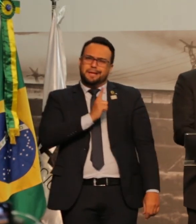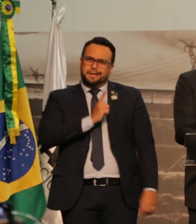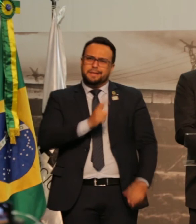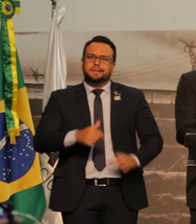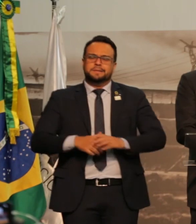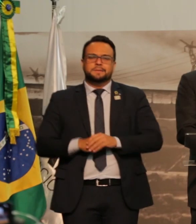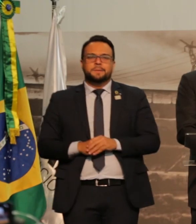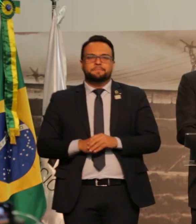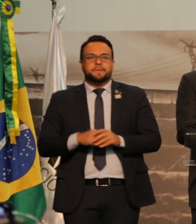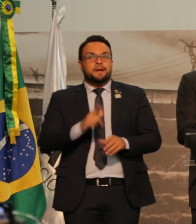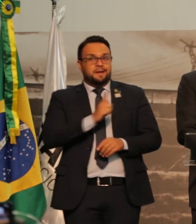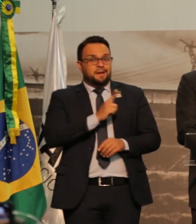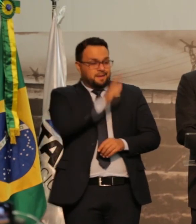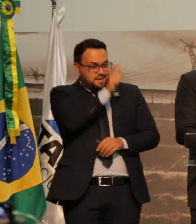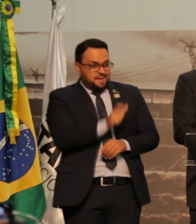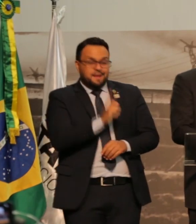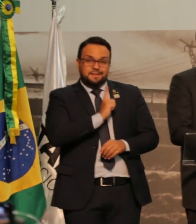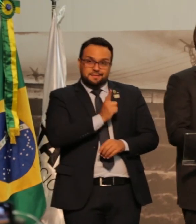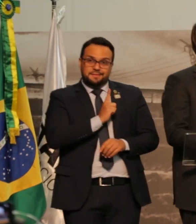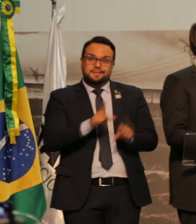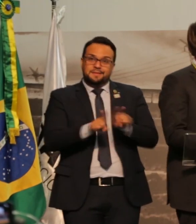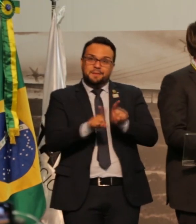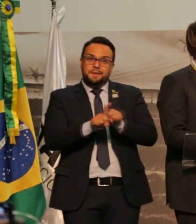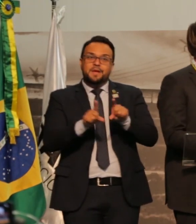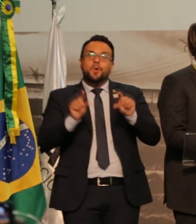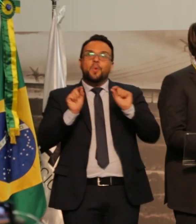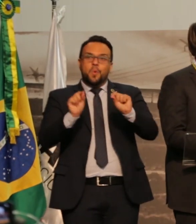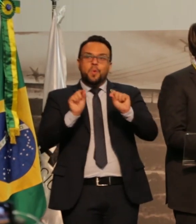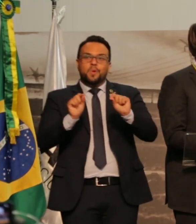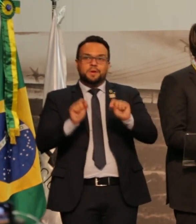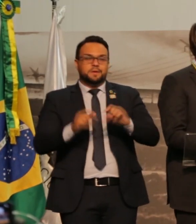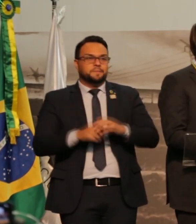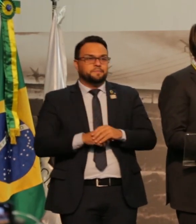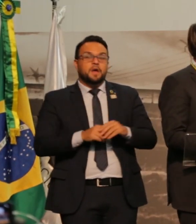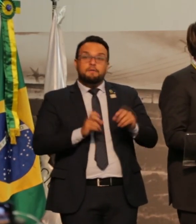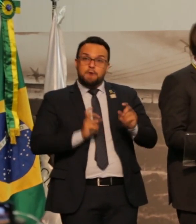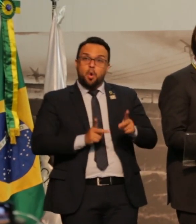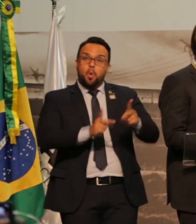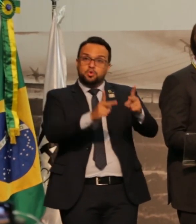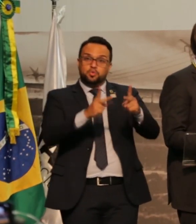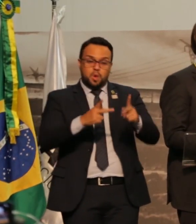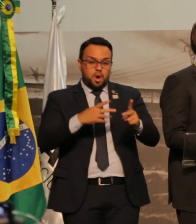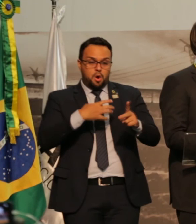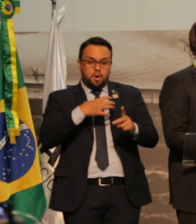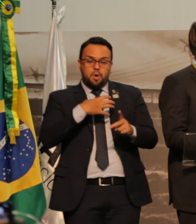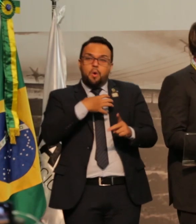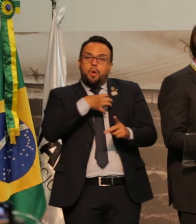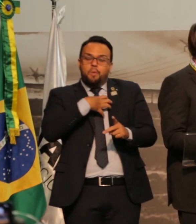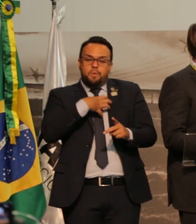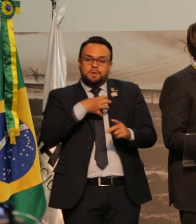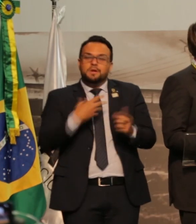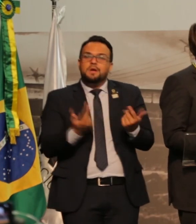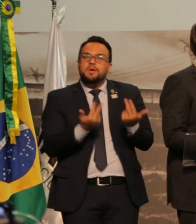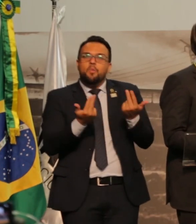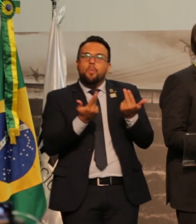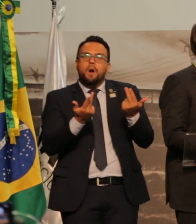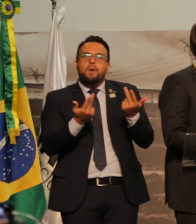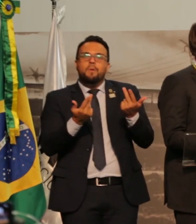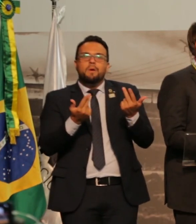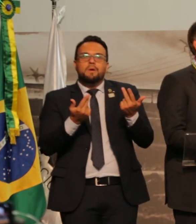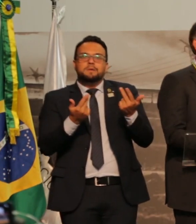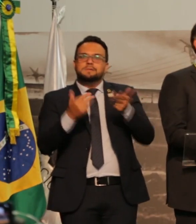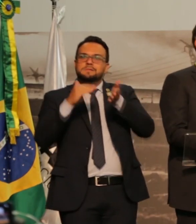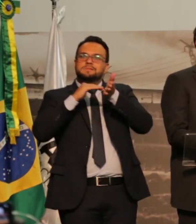Ele tem também a previsibilidade. Ele vai continuar, Ratinho, se comportando também como um super secretário